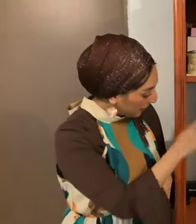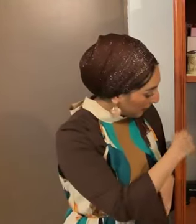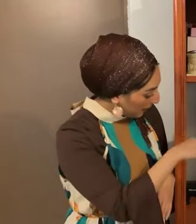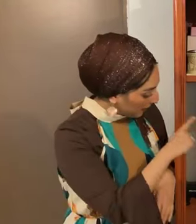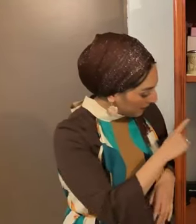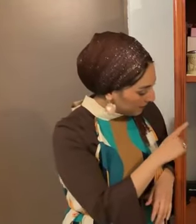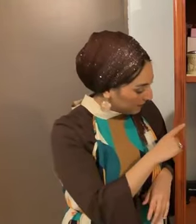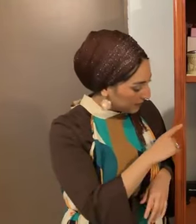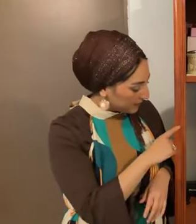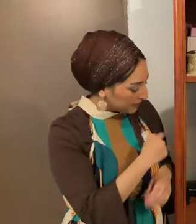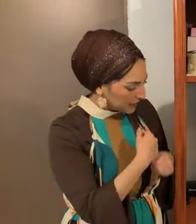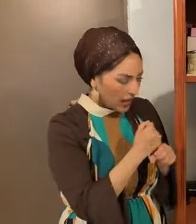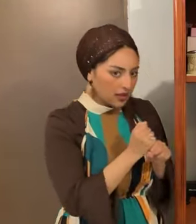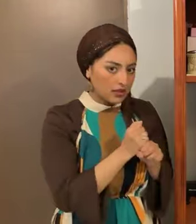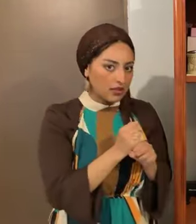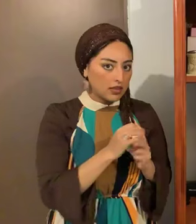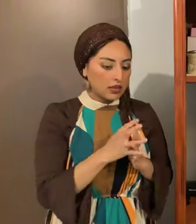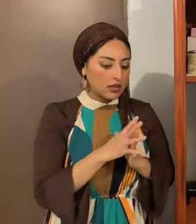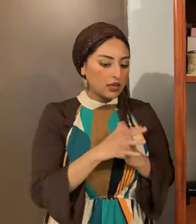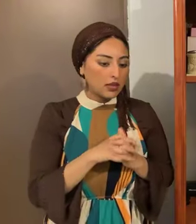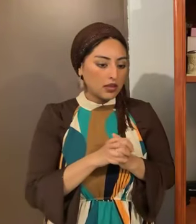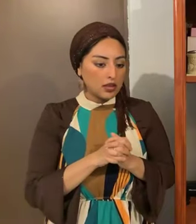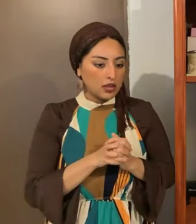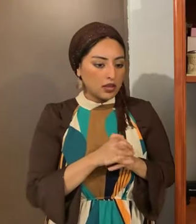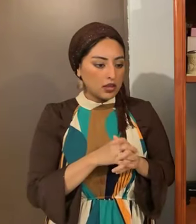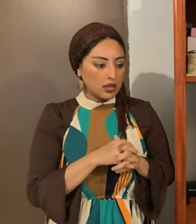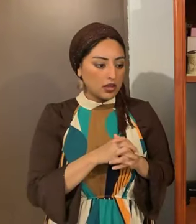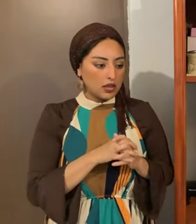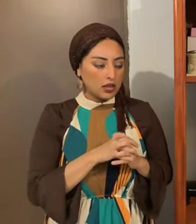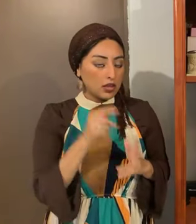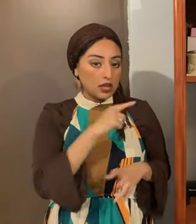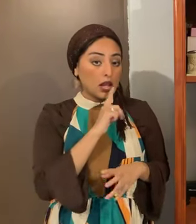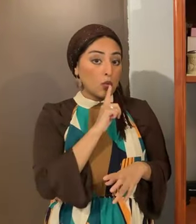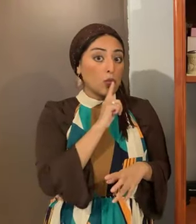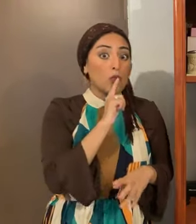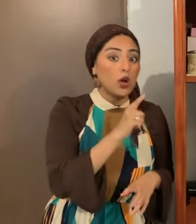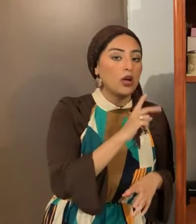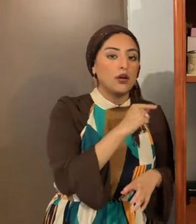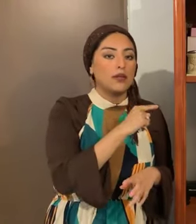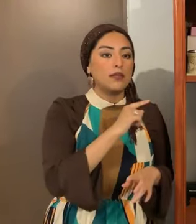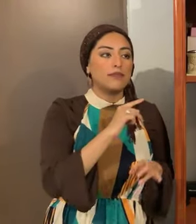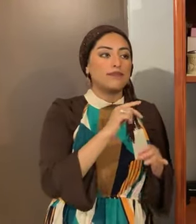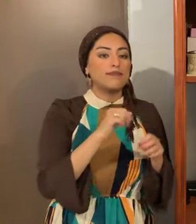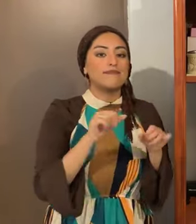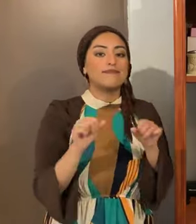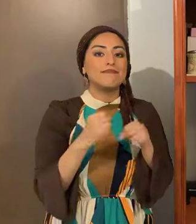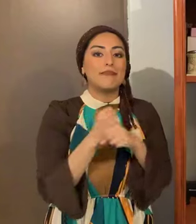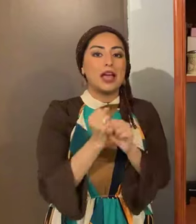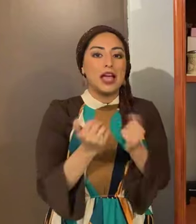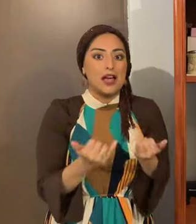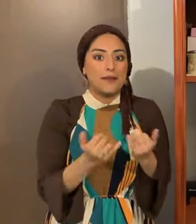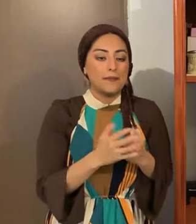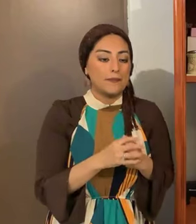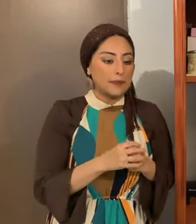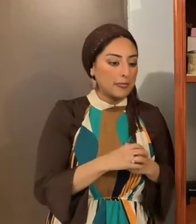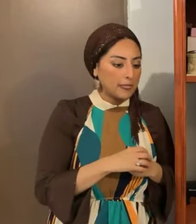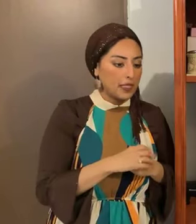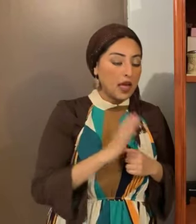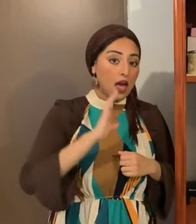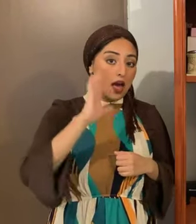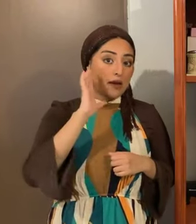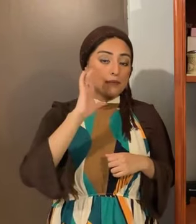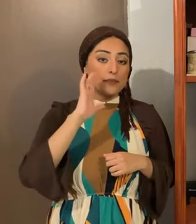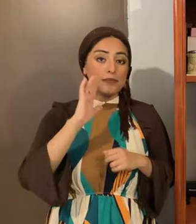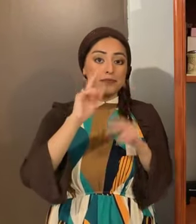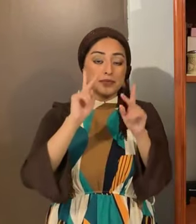lira que, obviamente esto es una réplica, insisto, y en unas excavaciones que